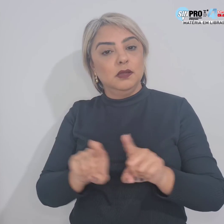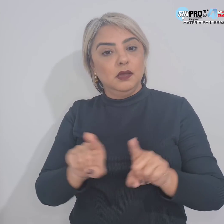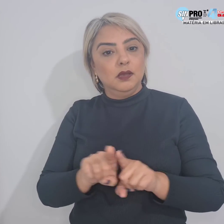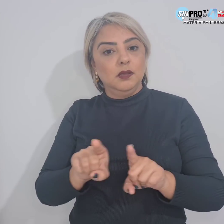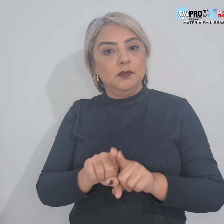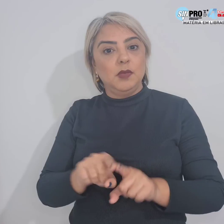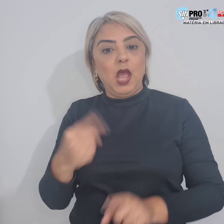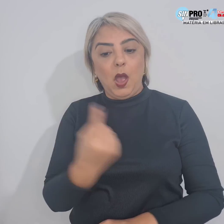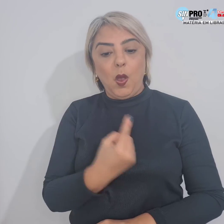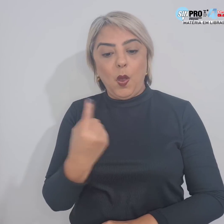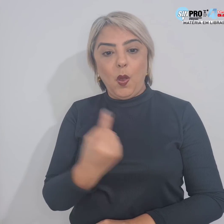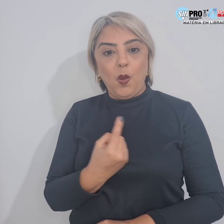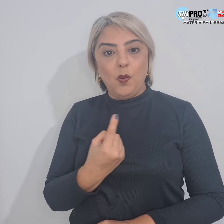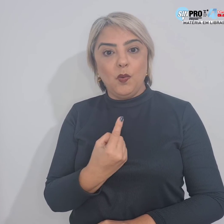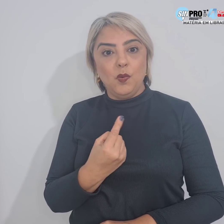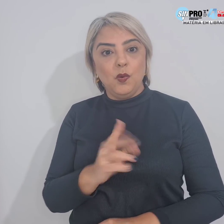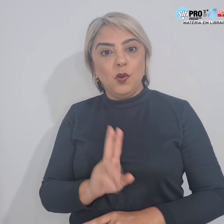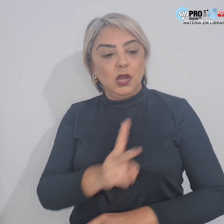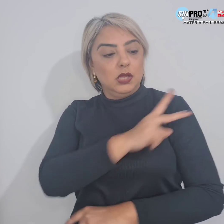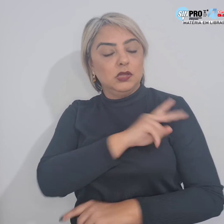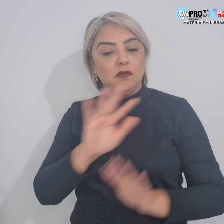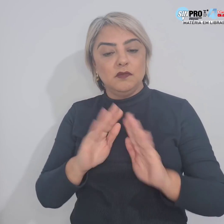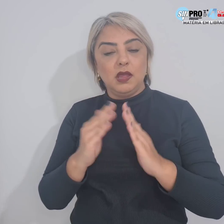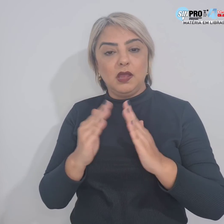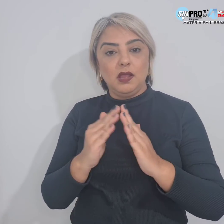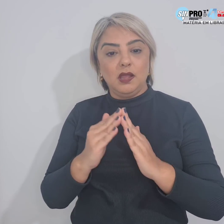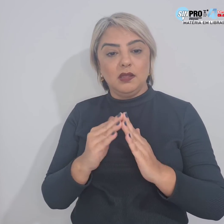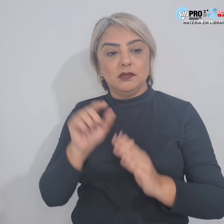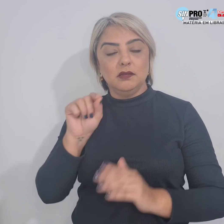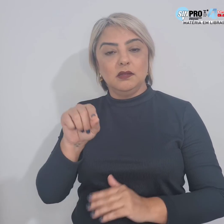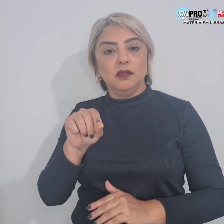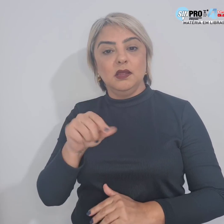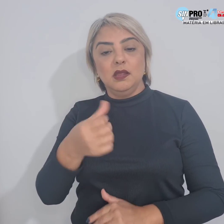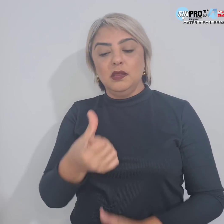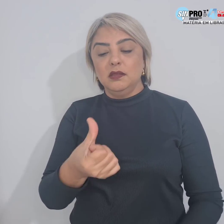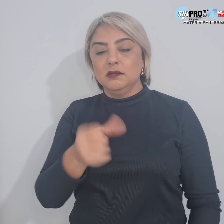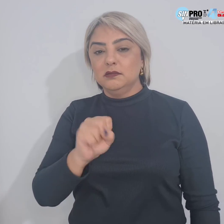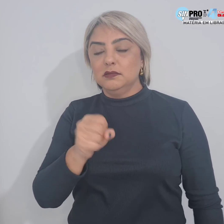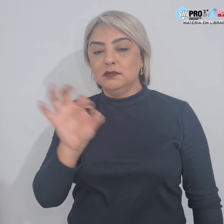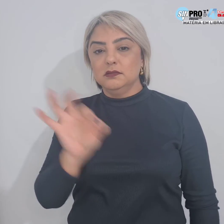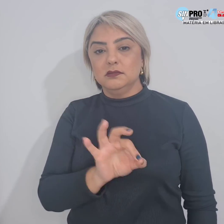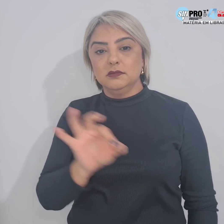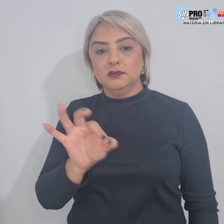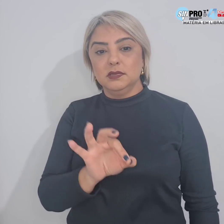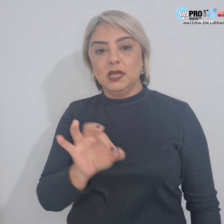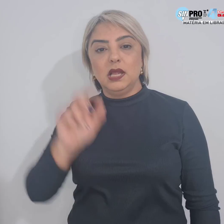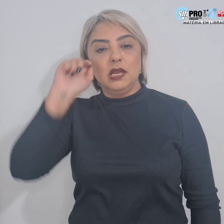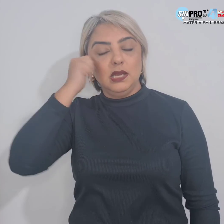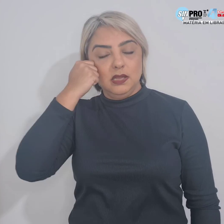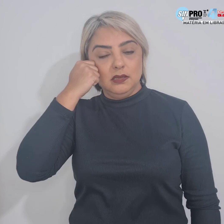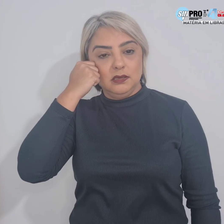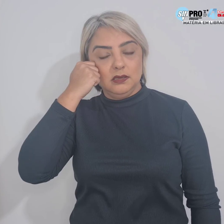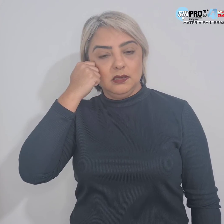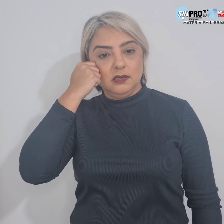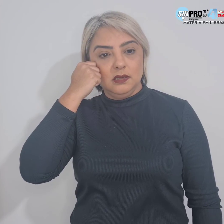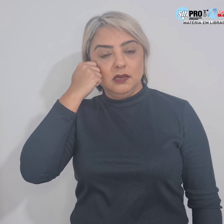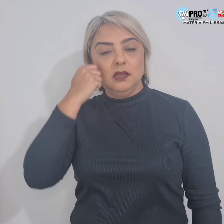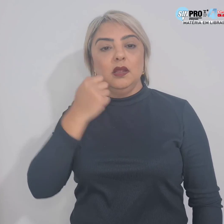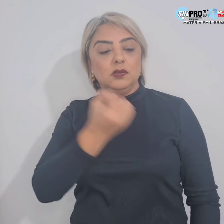também as únicas provedoras do lar. E entre elas, 68% são negras, segundo dados